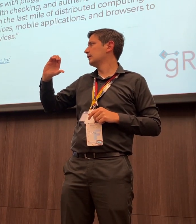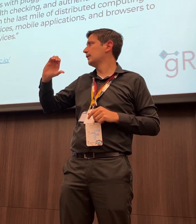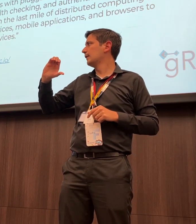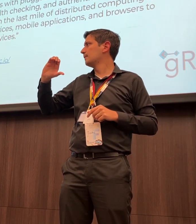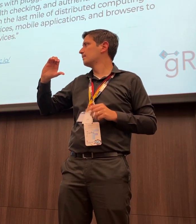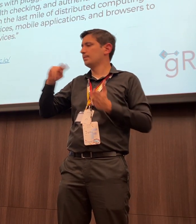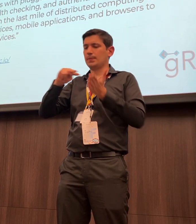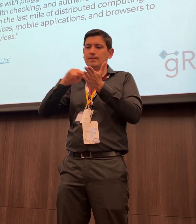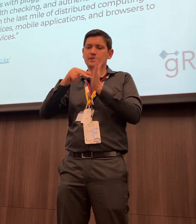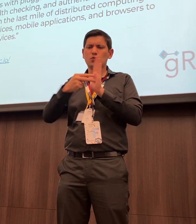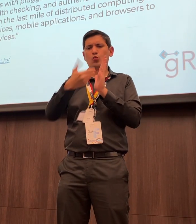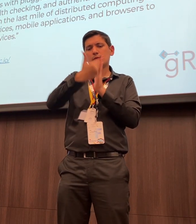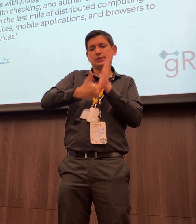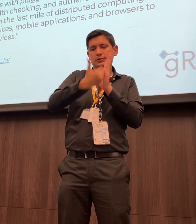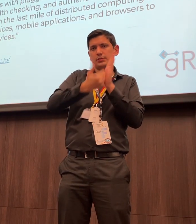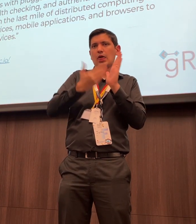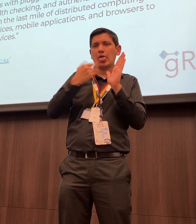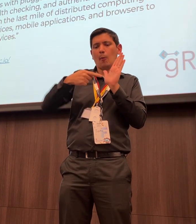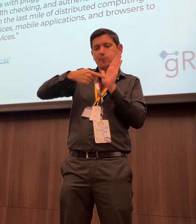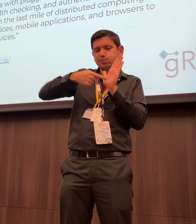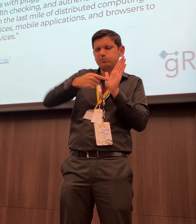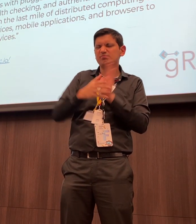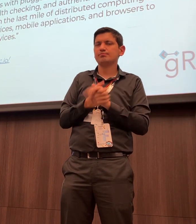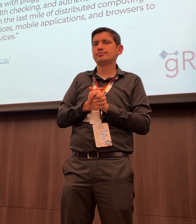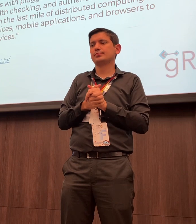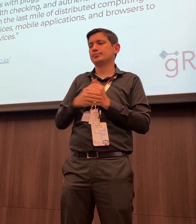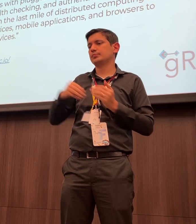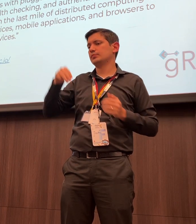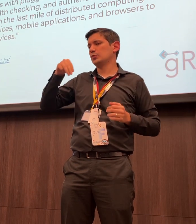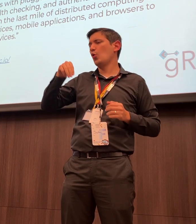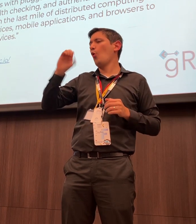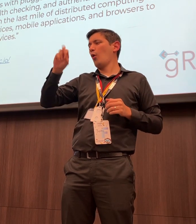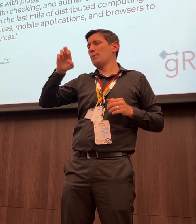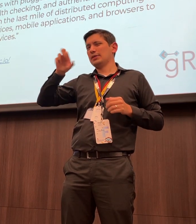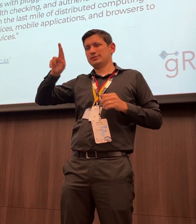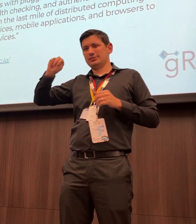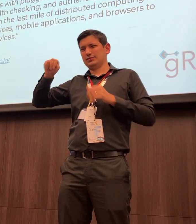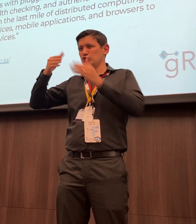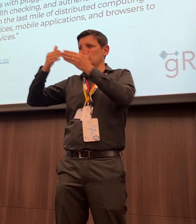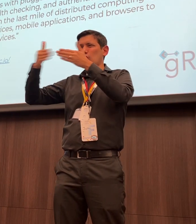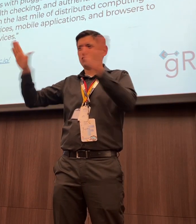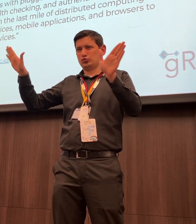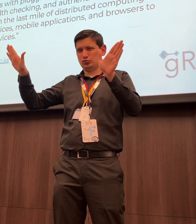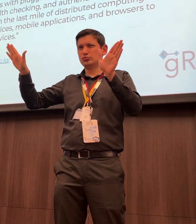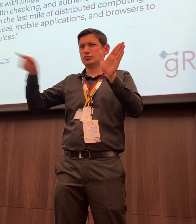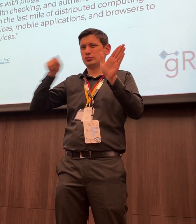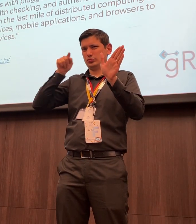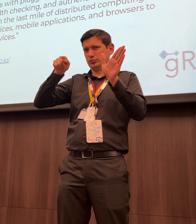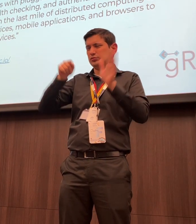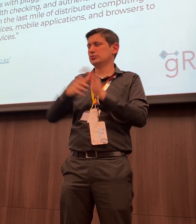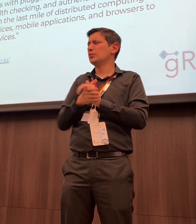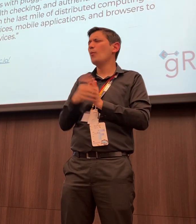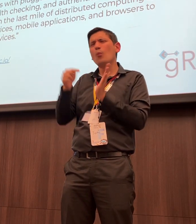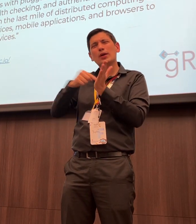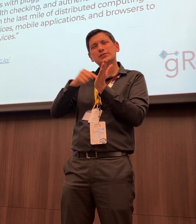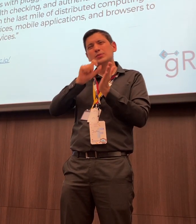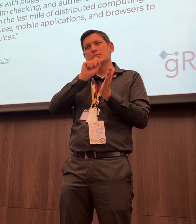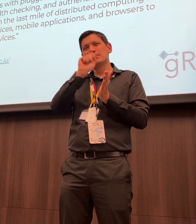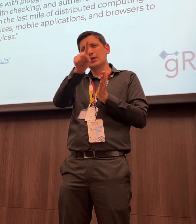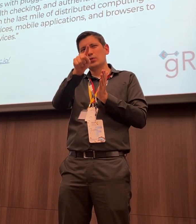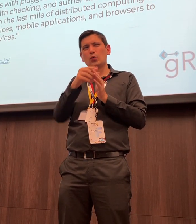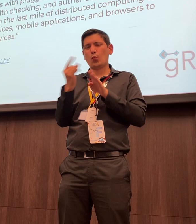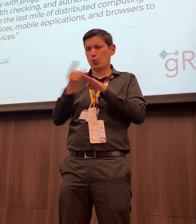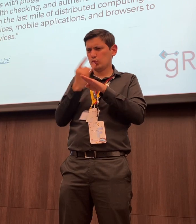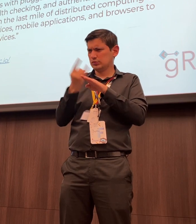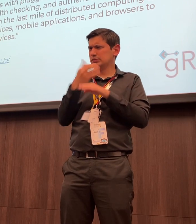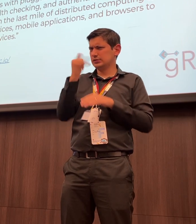definición de la documentación, ¿no? Es un Modern Open Source High Performance Remote Procedure Code. Por eso preguntaba primero si habían